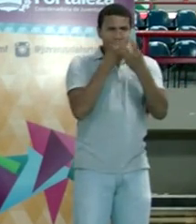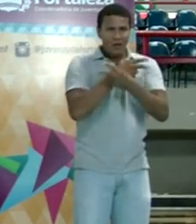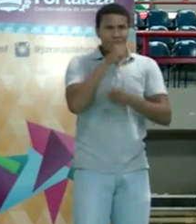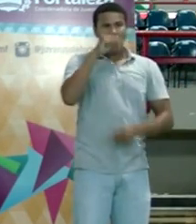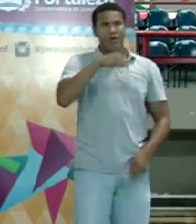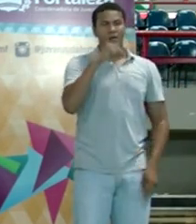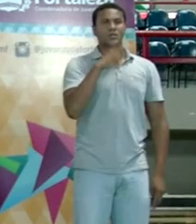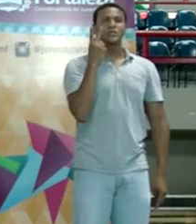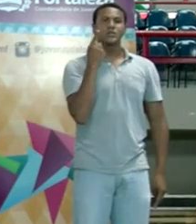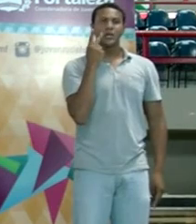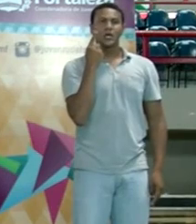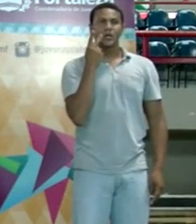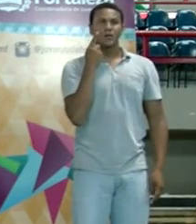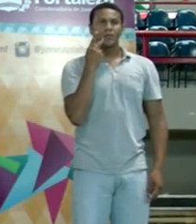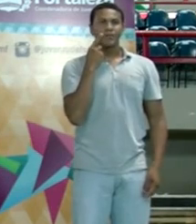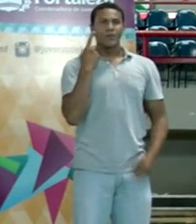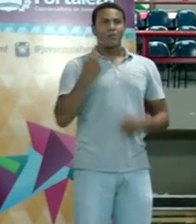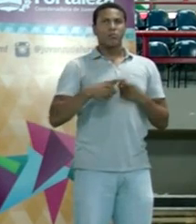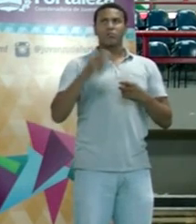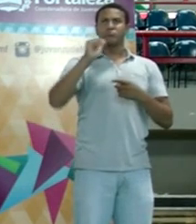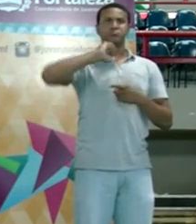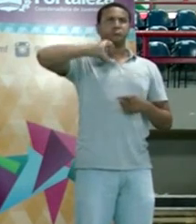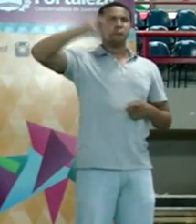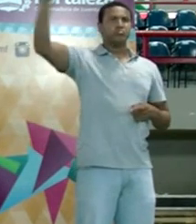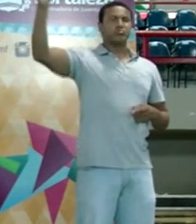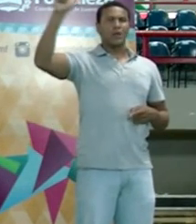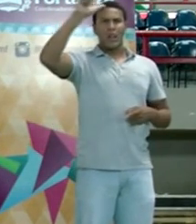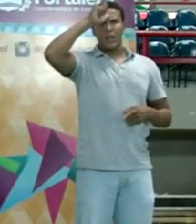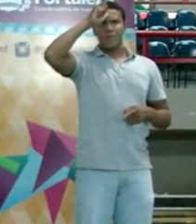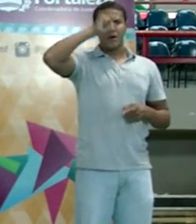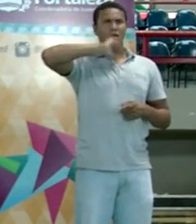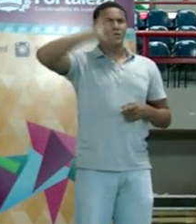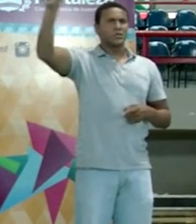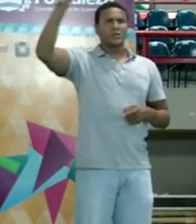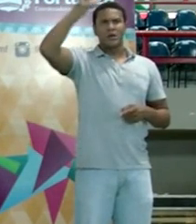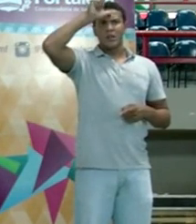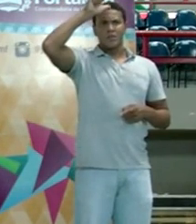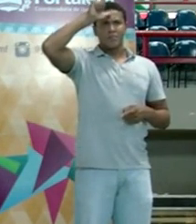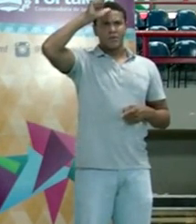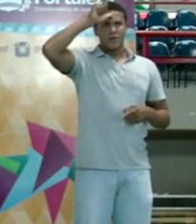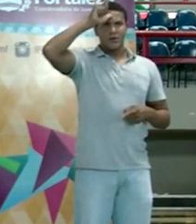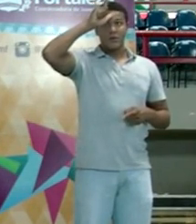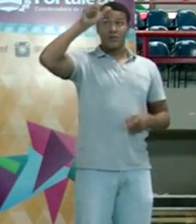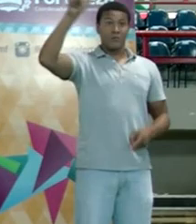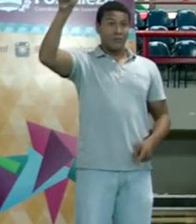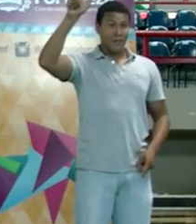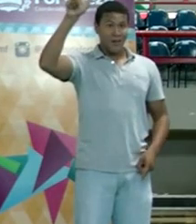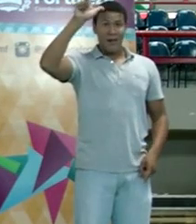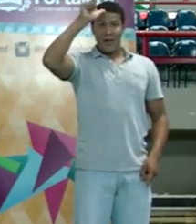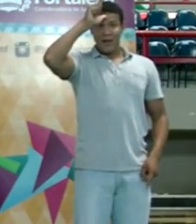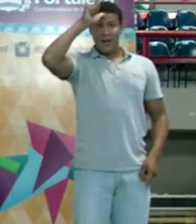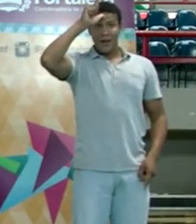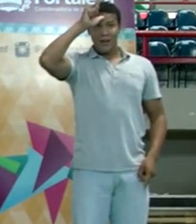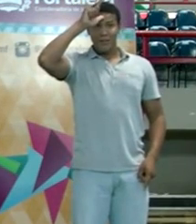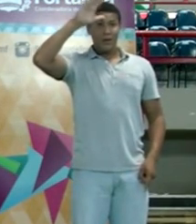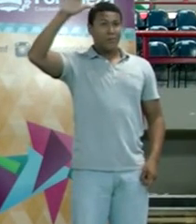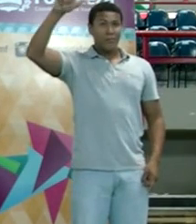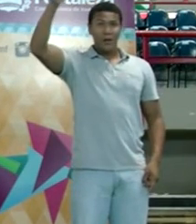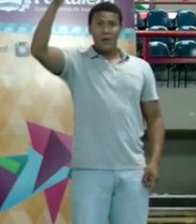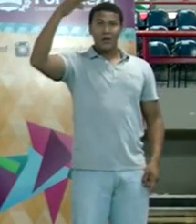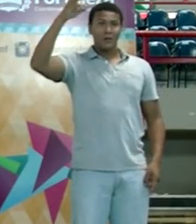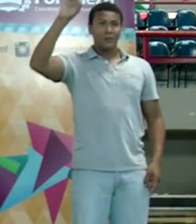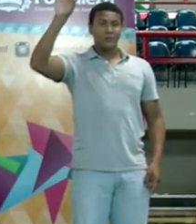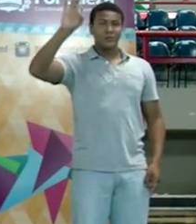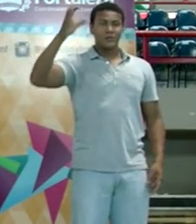velocidade dos ventos, ela é muito superior à da Alemanha. E o pessoal da Alemanha, a energia deles é pelo menos uns 30%